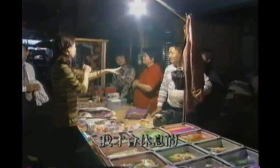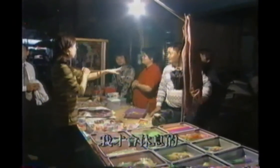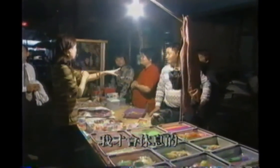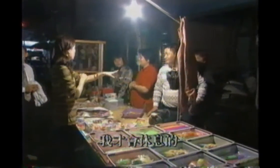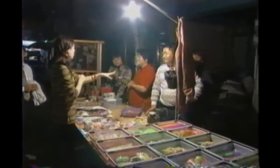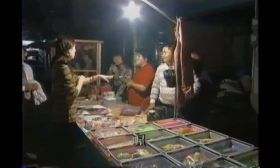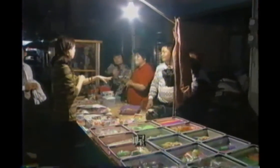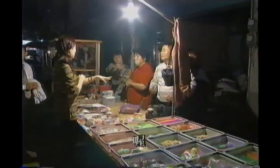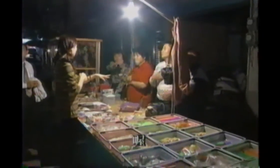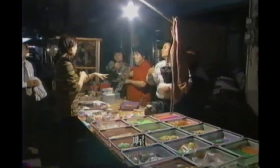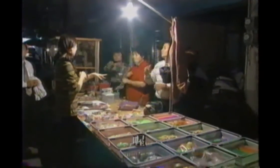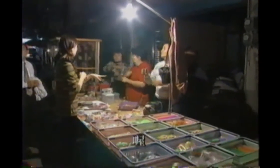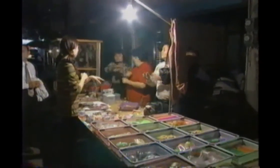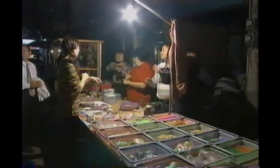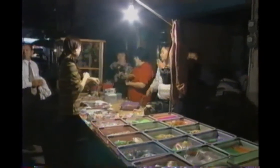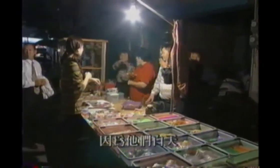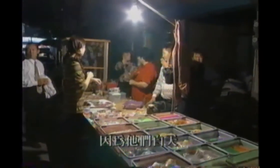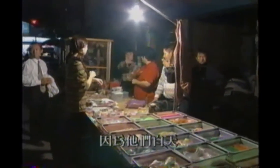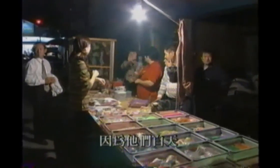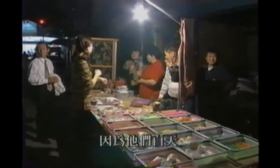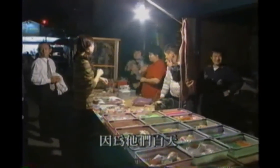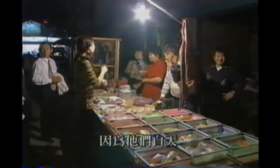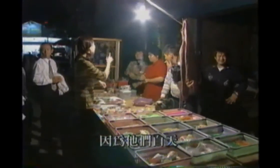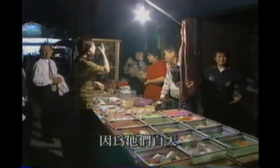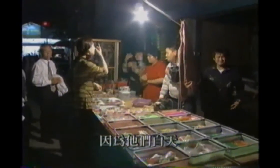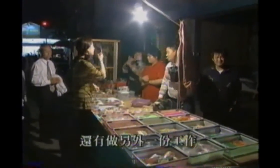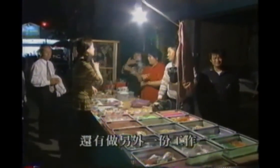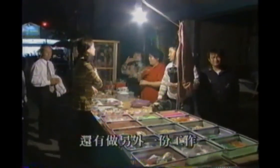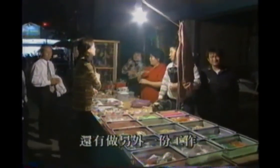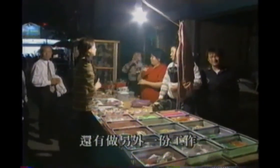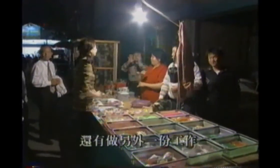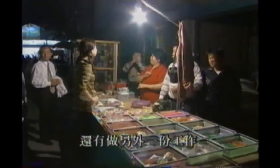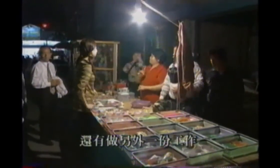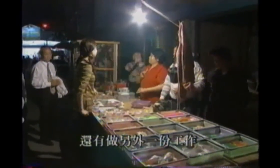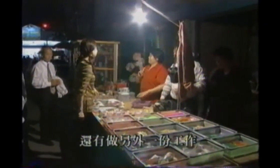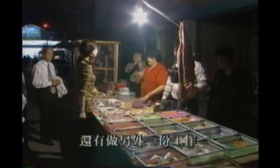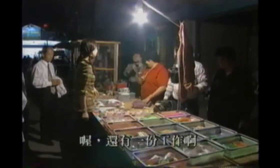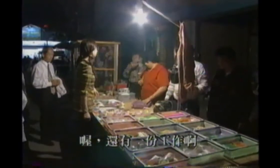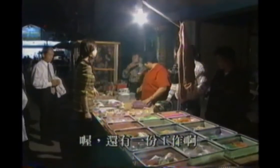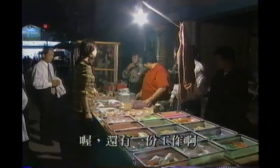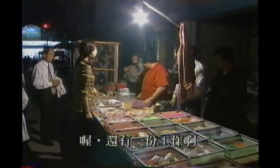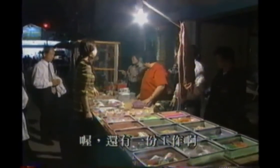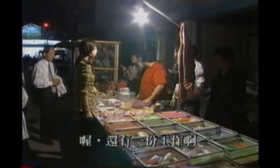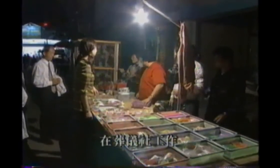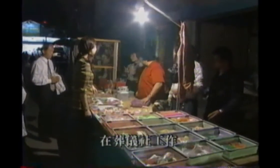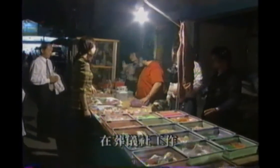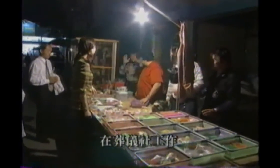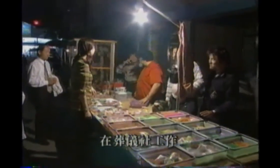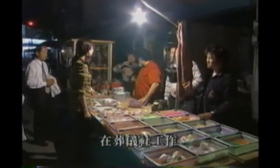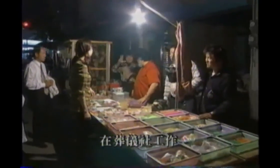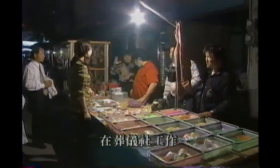的。 哦。 啊，因为他们白天还有做另外一份工作， 还 在葬仪社工